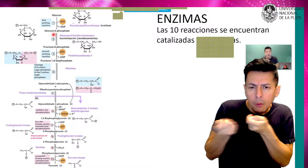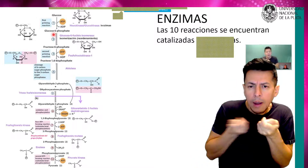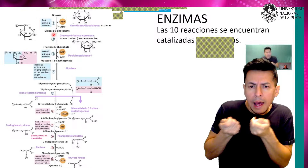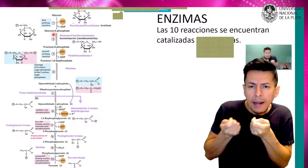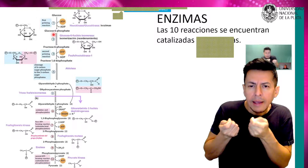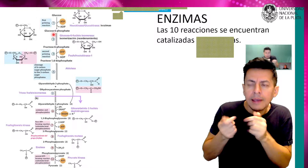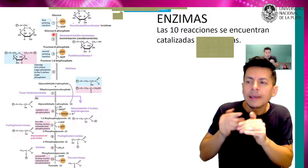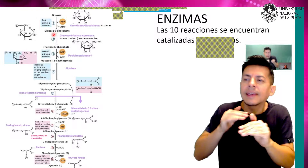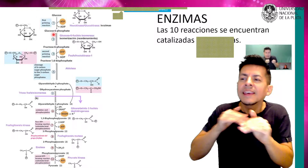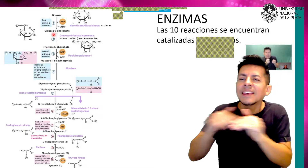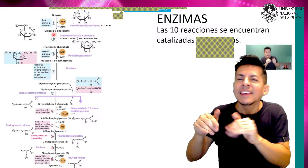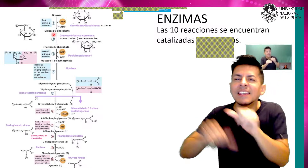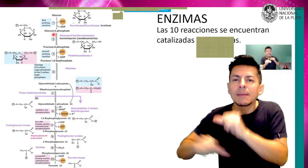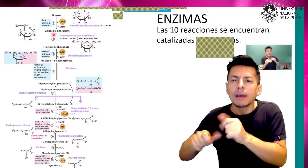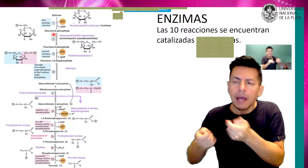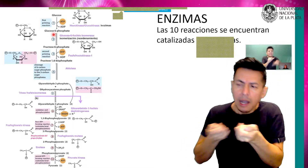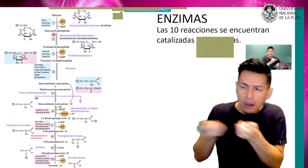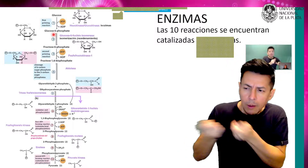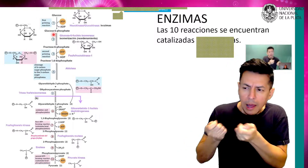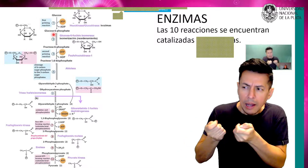velocidad.